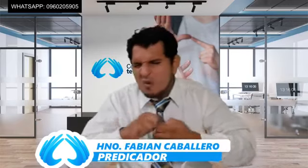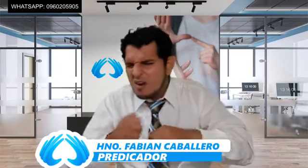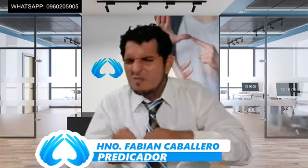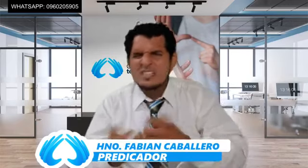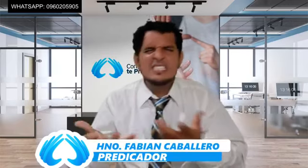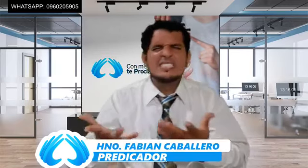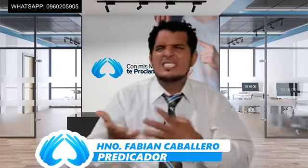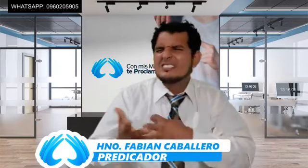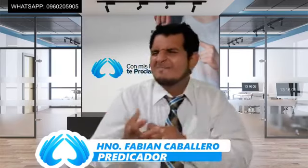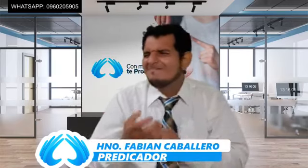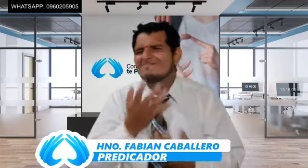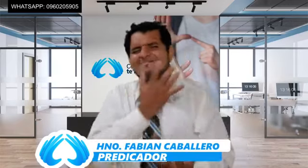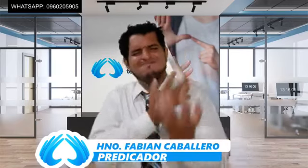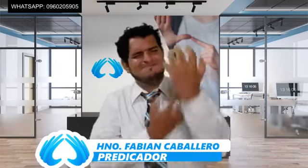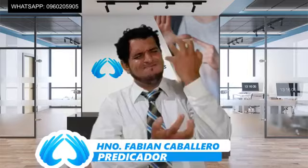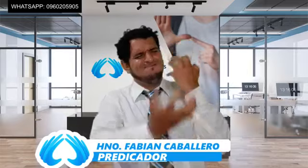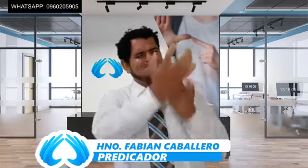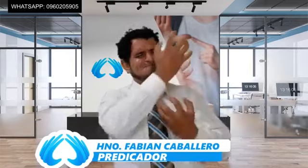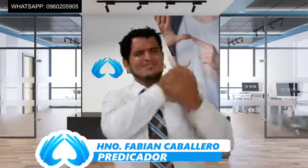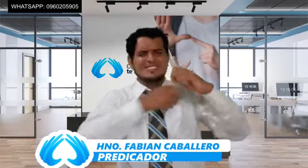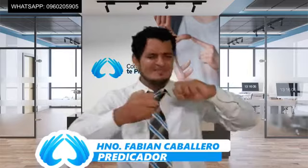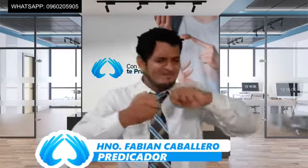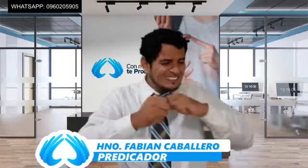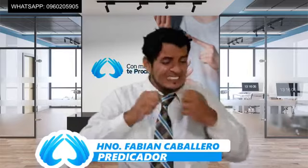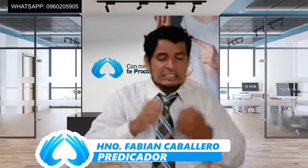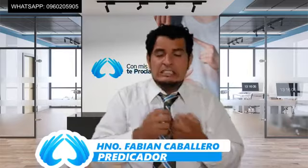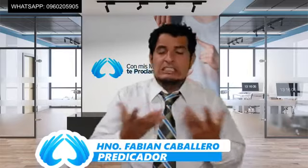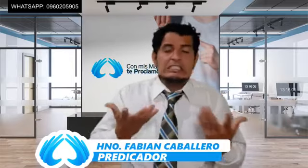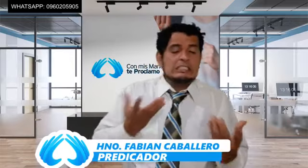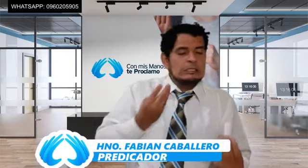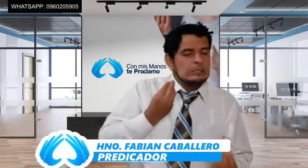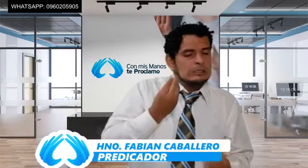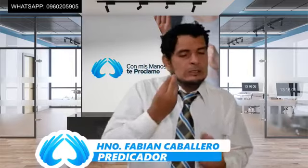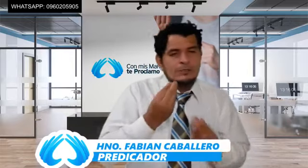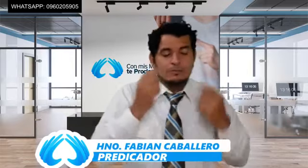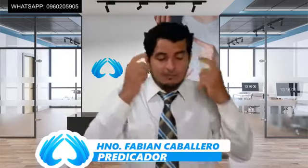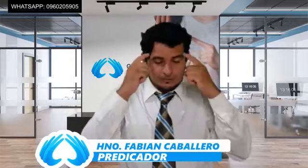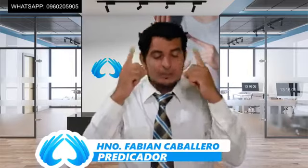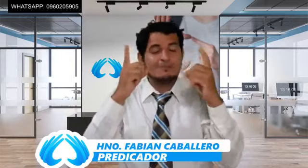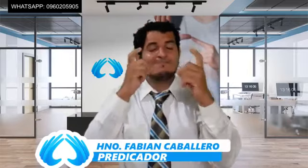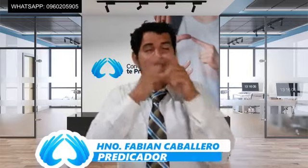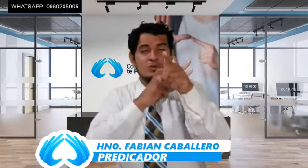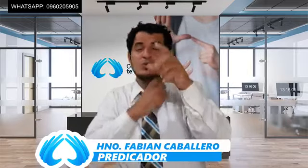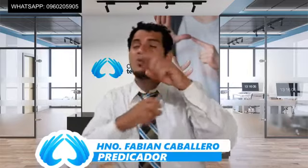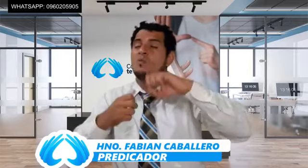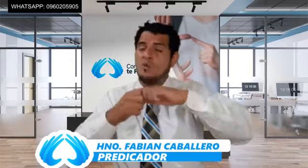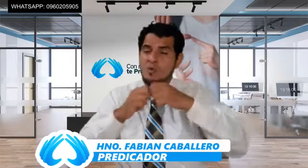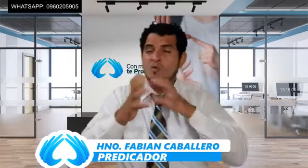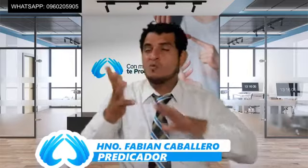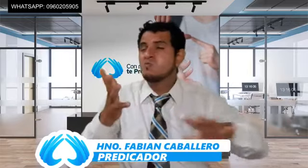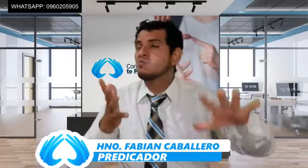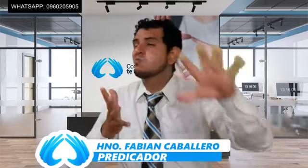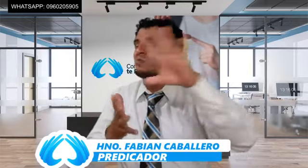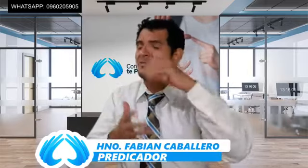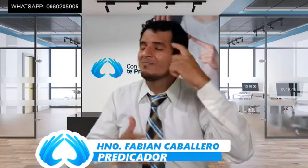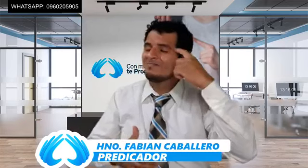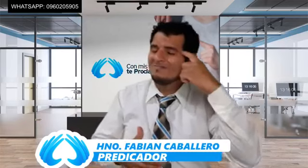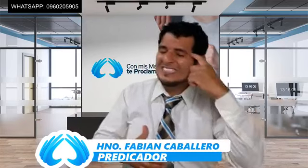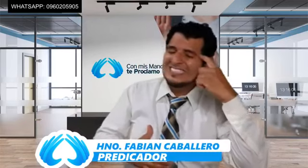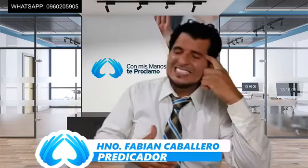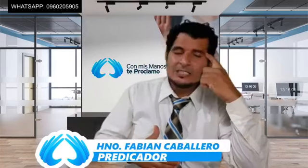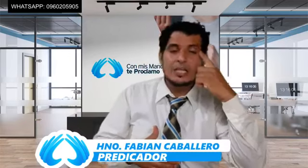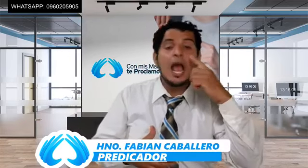Dice, y les dijo, así está escrito. Y así fue necesario que el Cristo